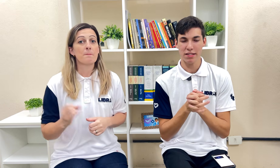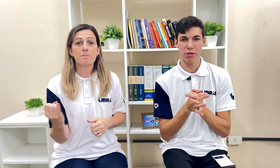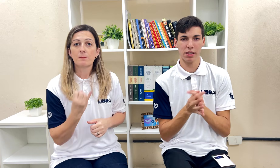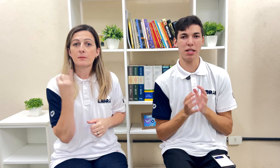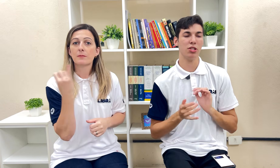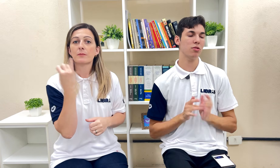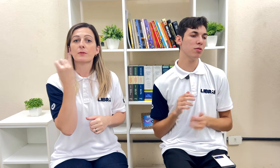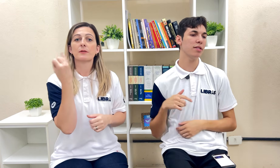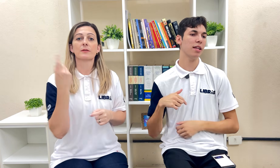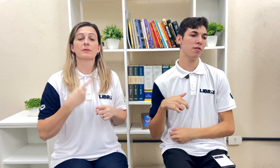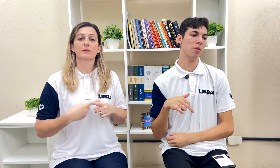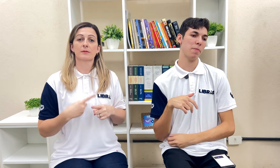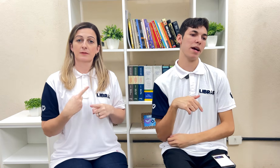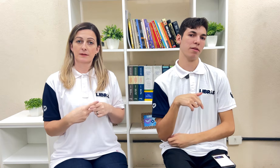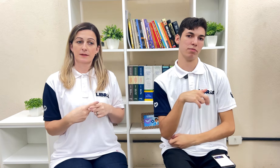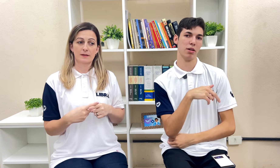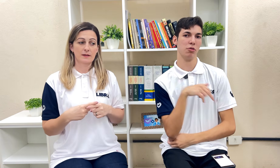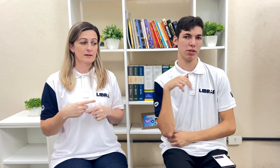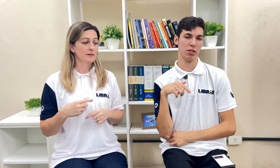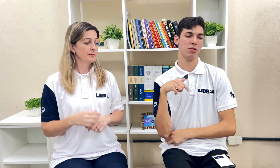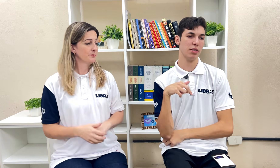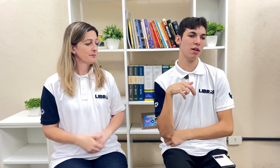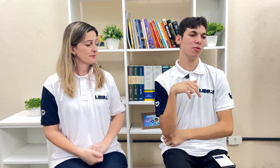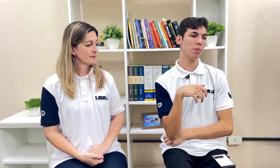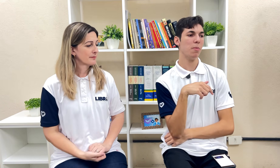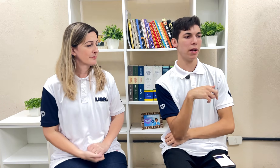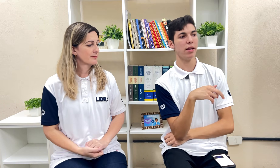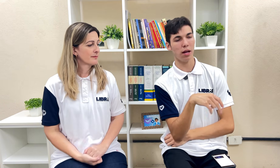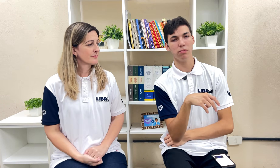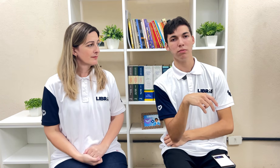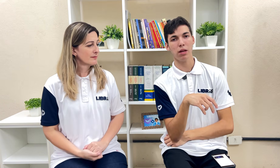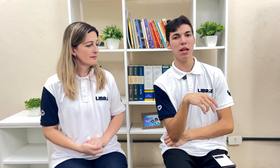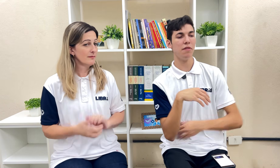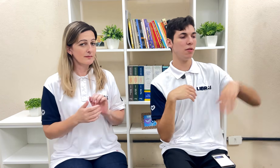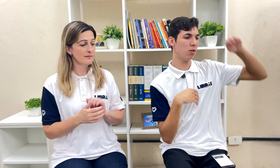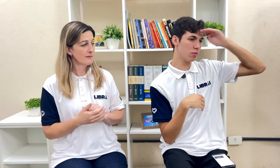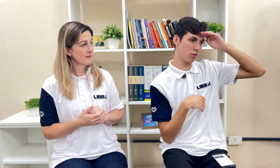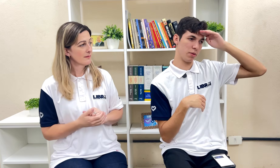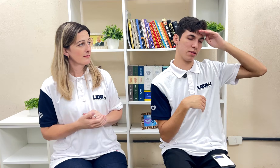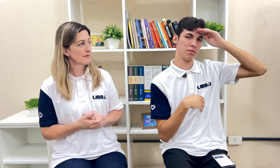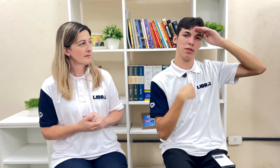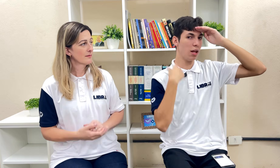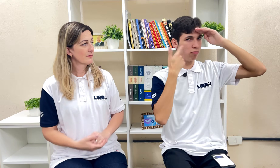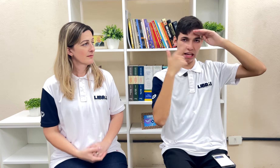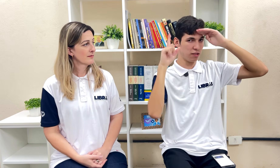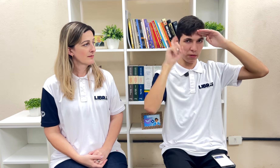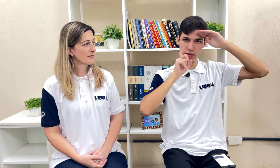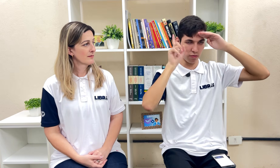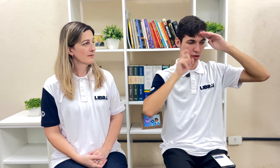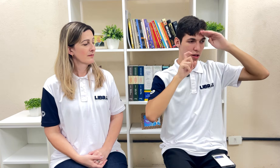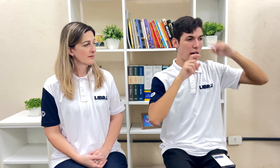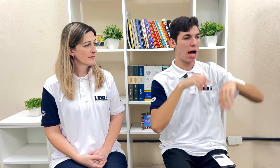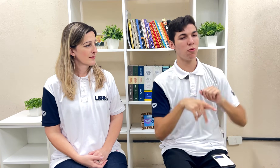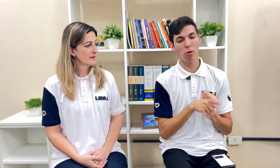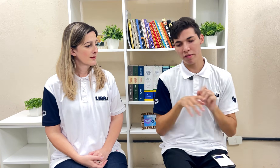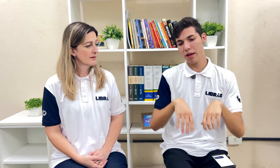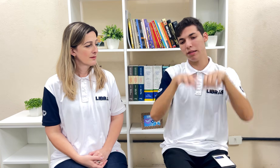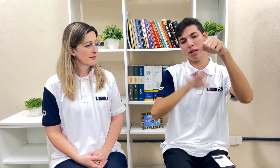fazendo aqui, Jesus andava numa praia. Aí eu estou aqui, Jesus andava numa praia. Ele viu alguns homens. Não tem expressão. Aí o homem vem e está